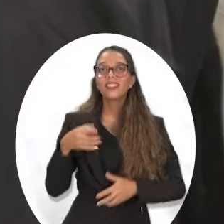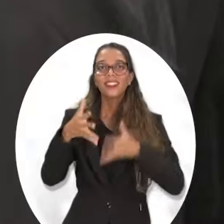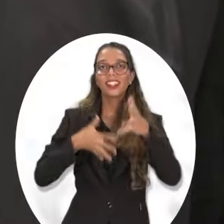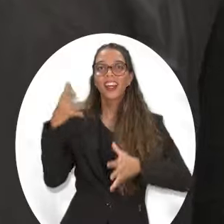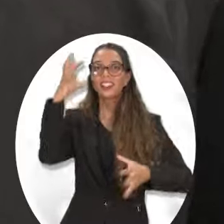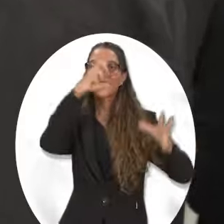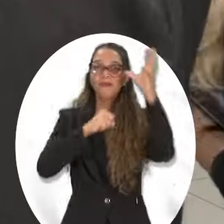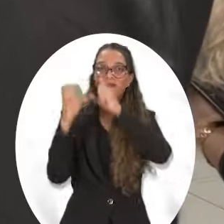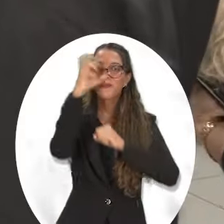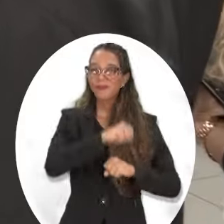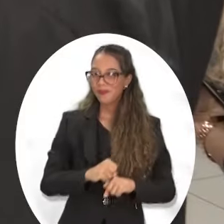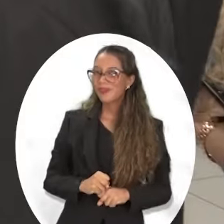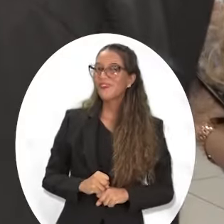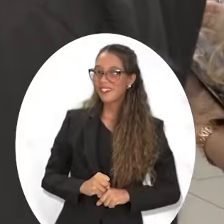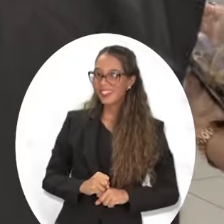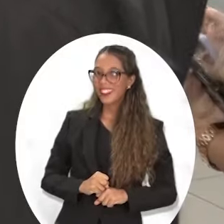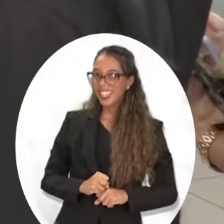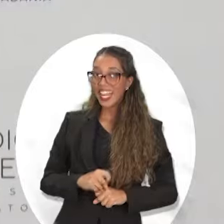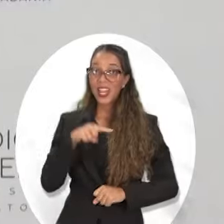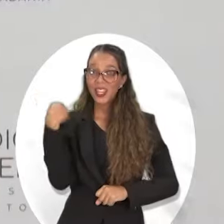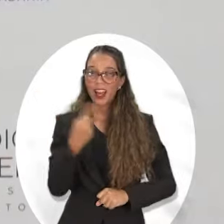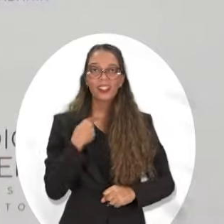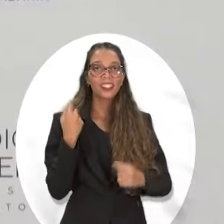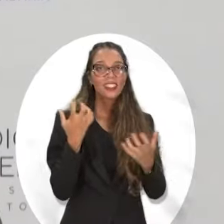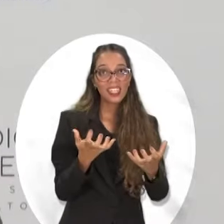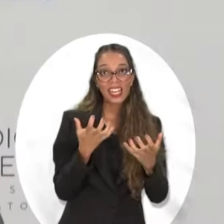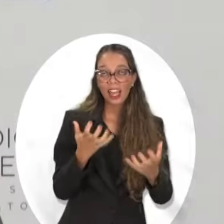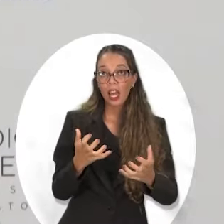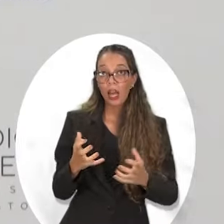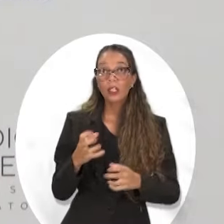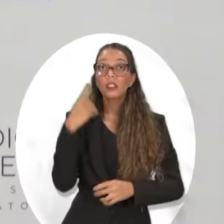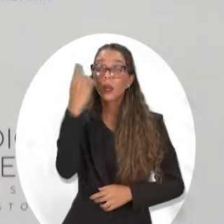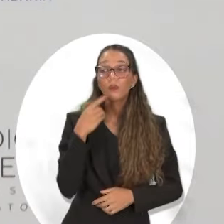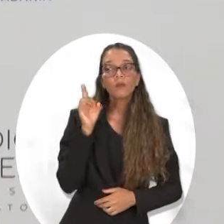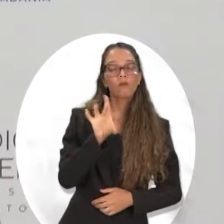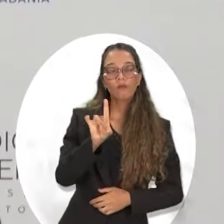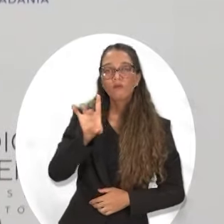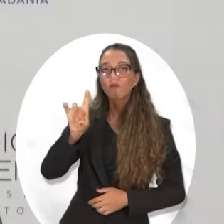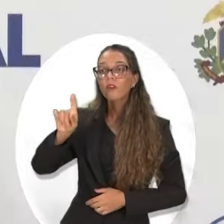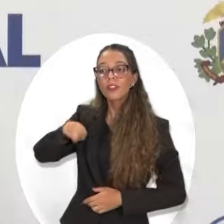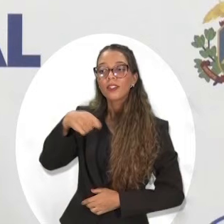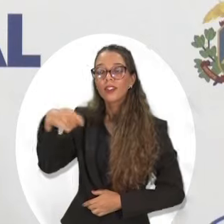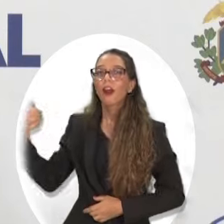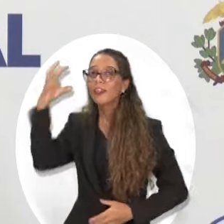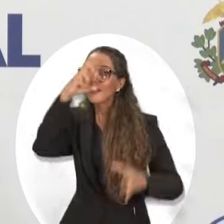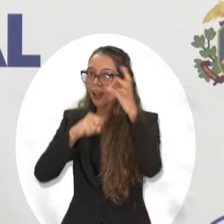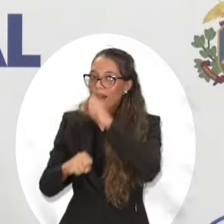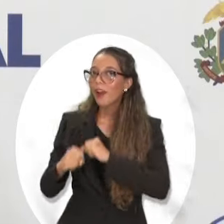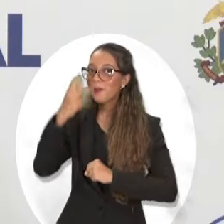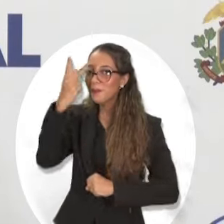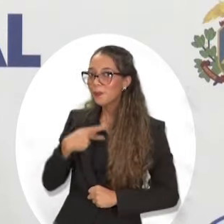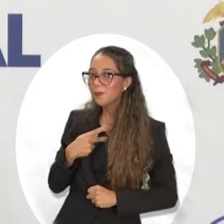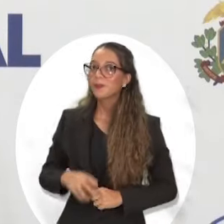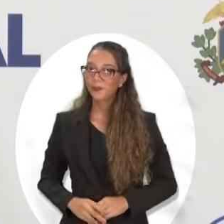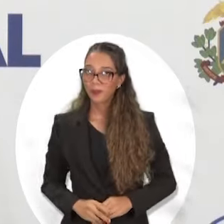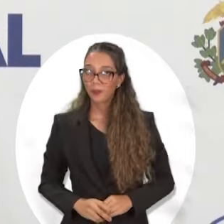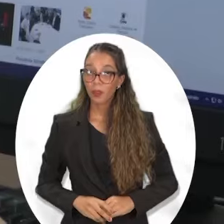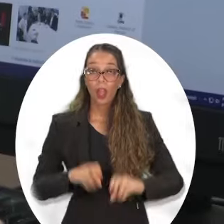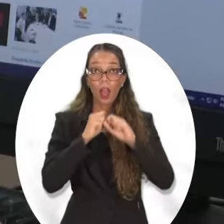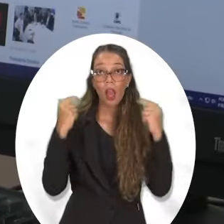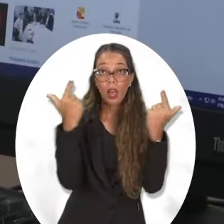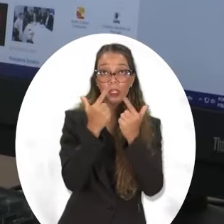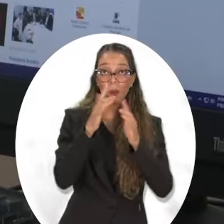aprenderem um pouco mais sobre a língua. Mas a gente também queria que cada parlamentar aprendesse o seu sinal pessoal. A